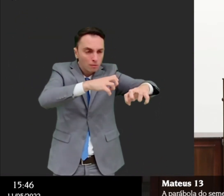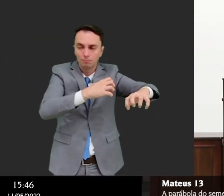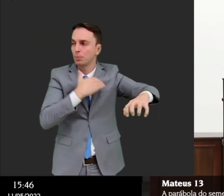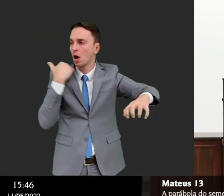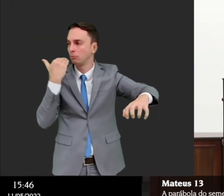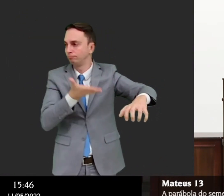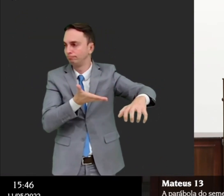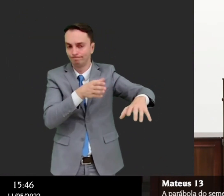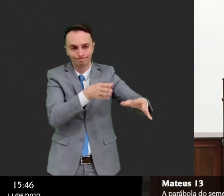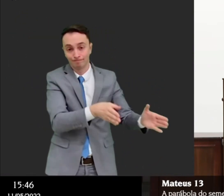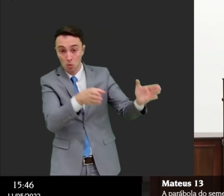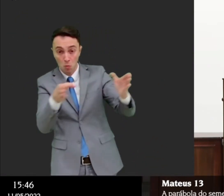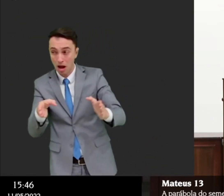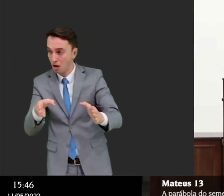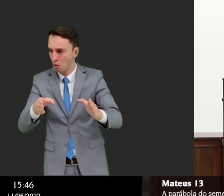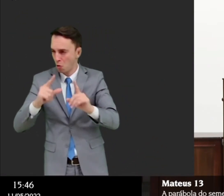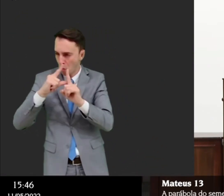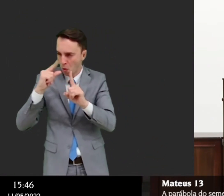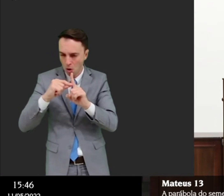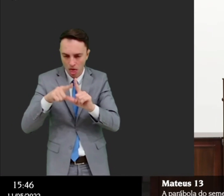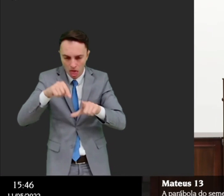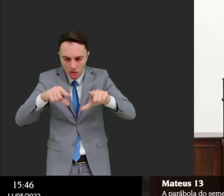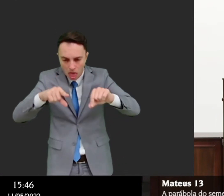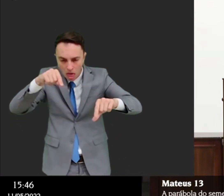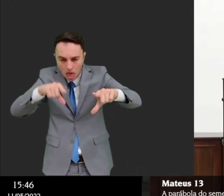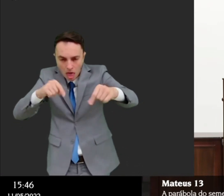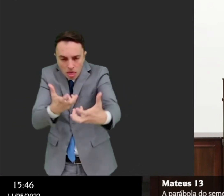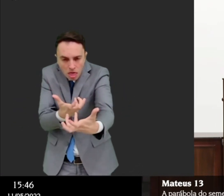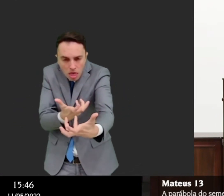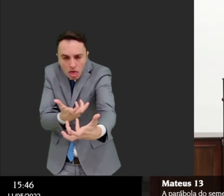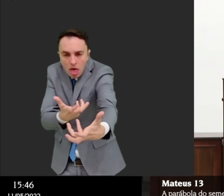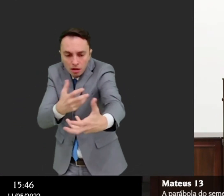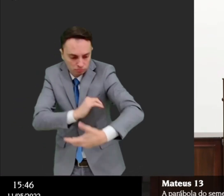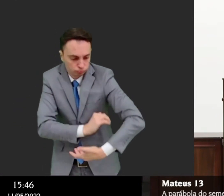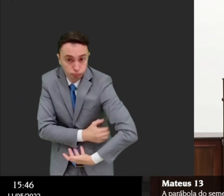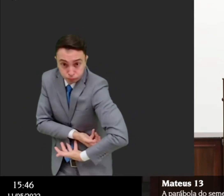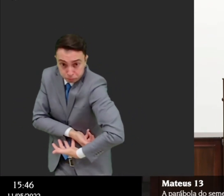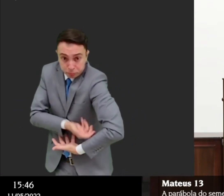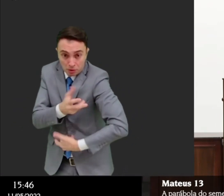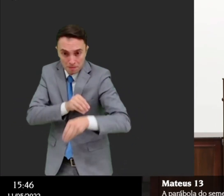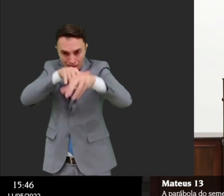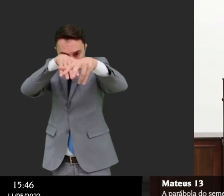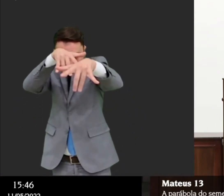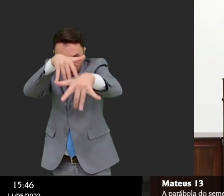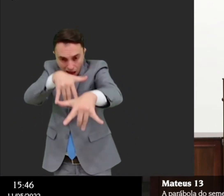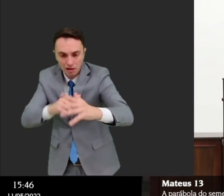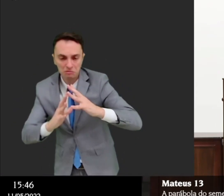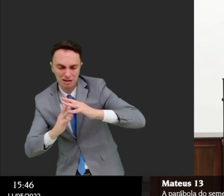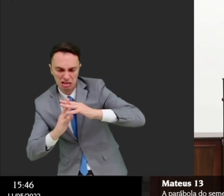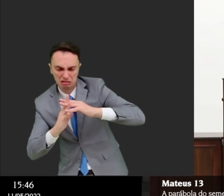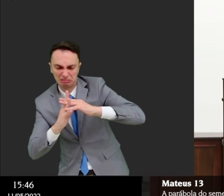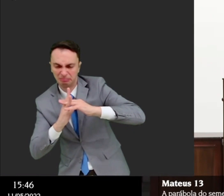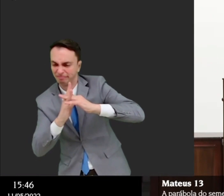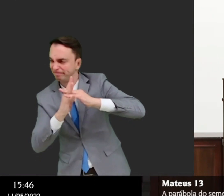Outra que caiu entre os espinhos cresceram e sufocaram-na. E outra que caiu em boa terra, deu